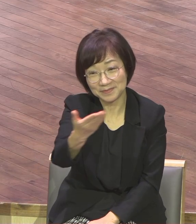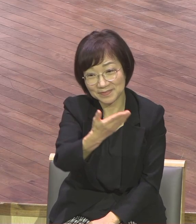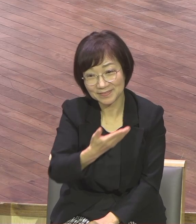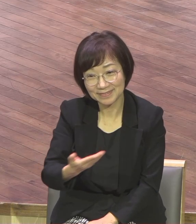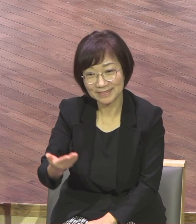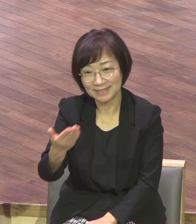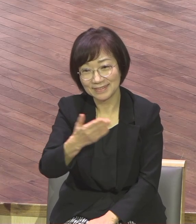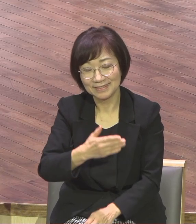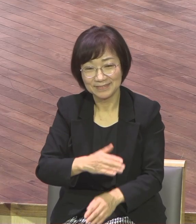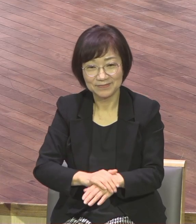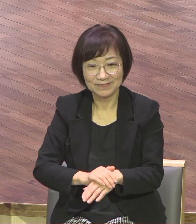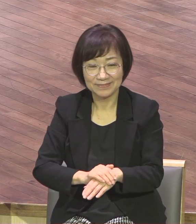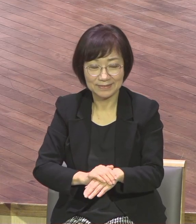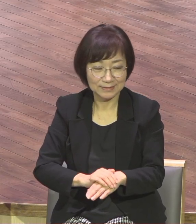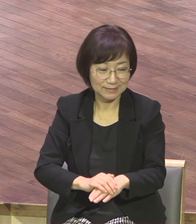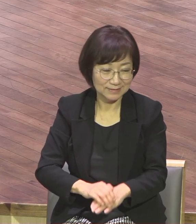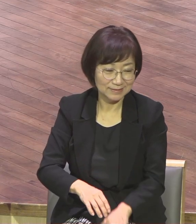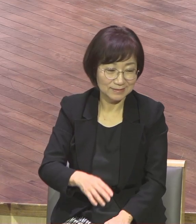성도들